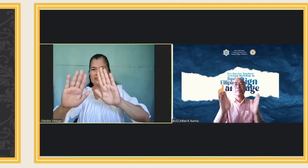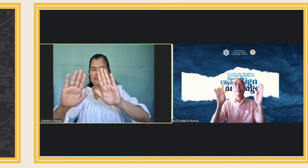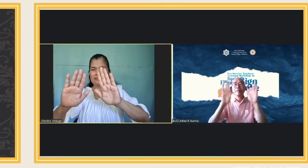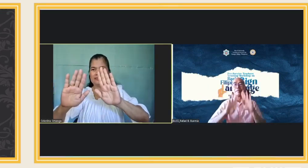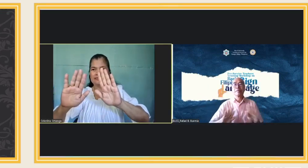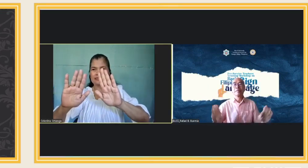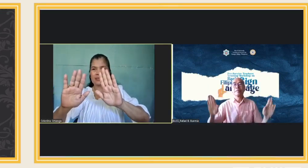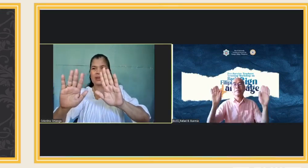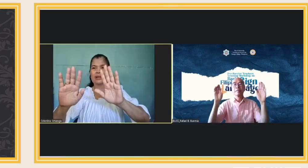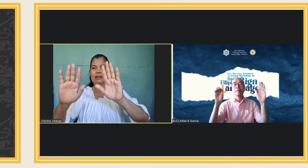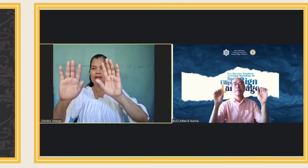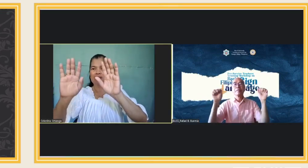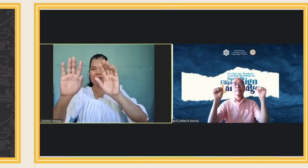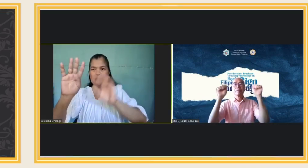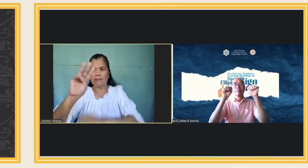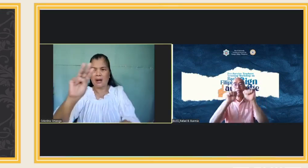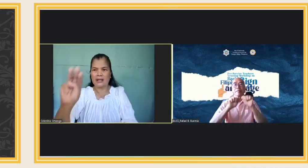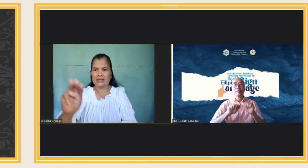Sunday,